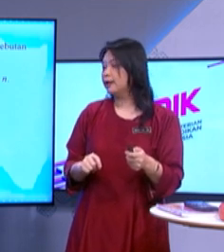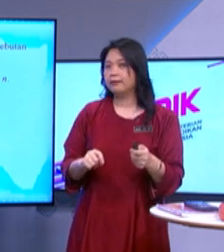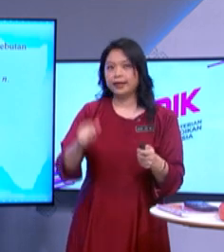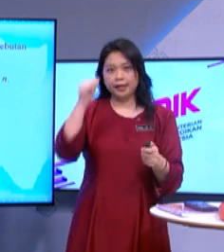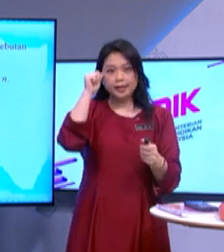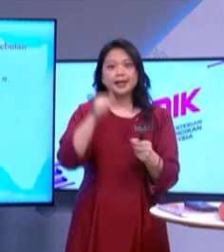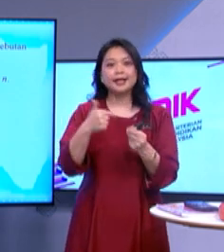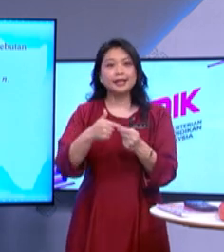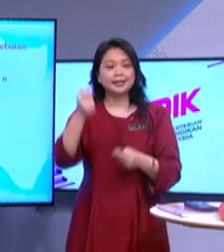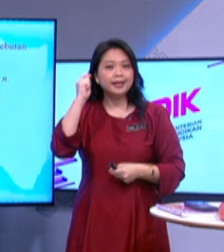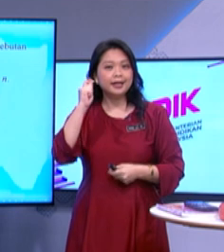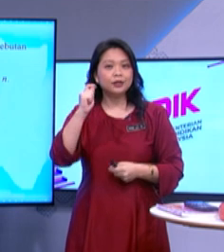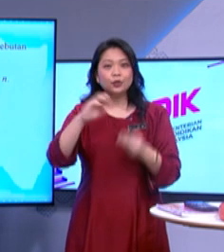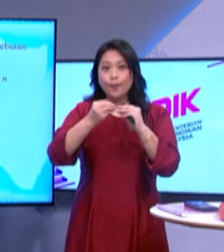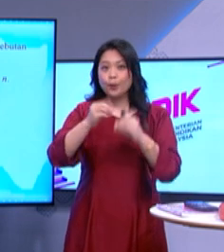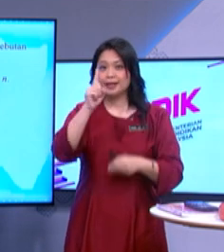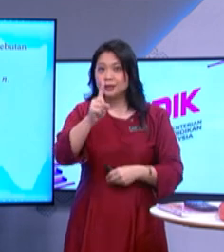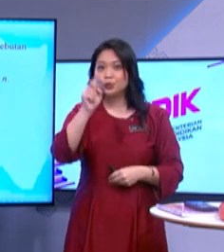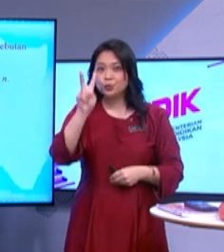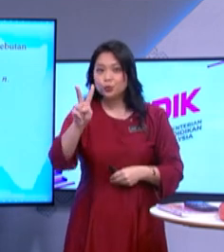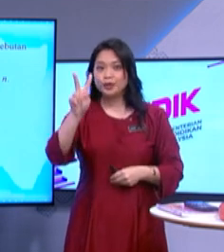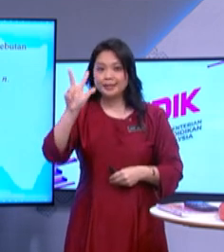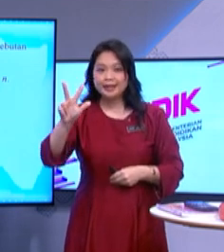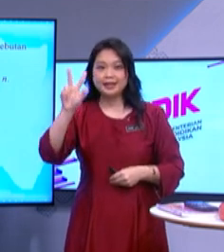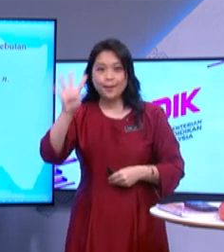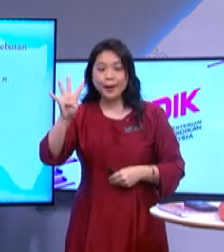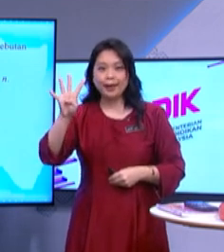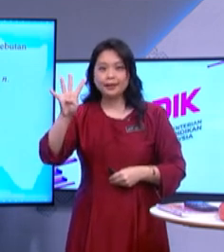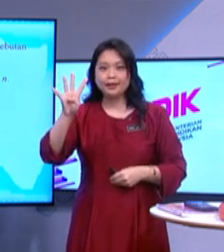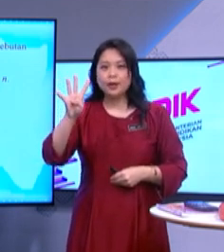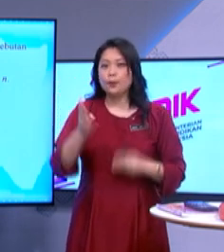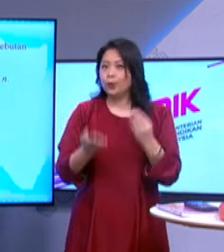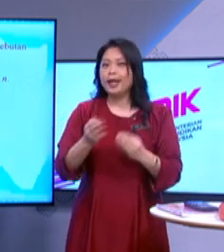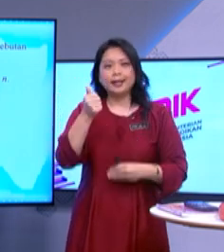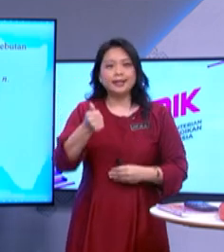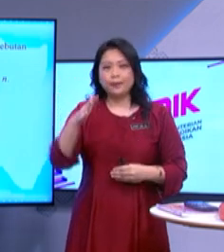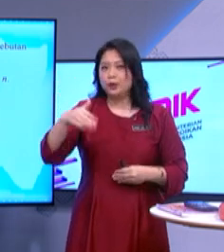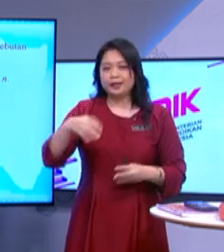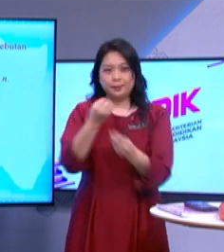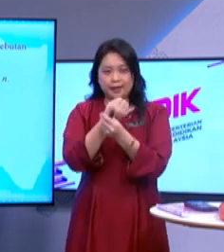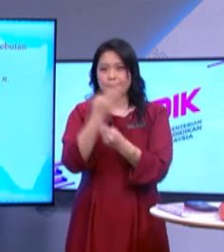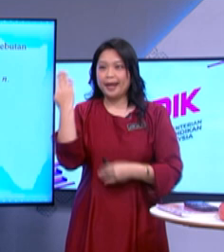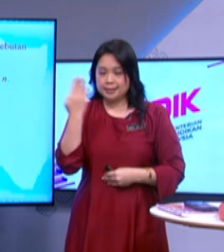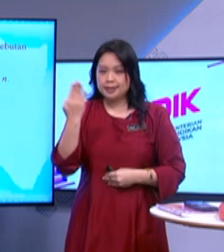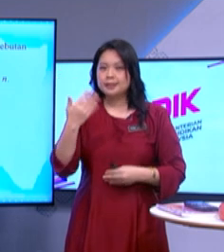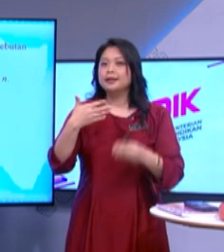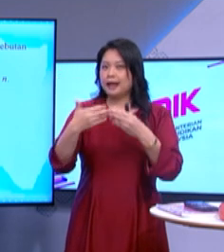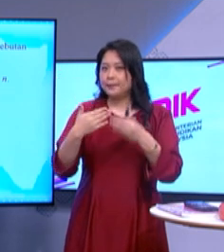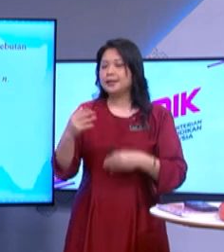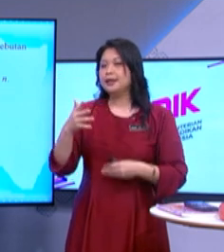Hai keinget lagi tadi numpuk 1234 mungkin Anda boleh lagi gak biasa tape